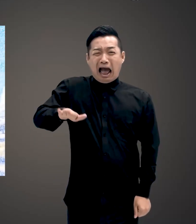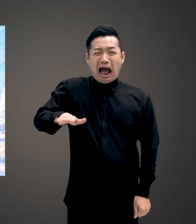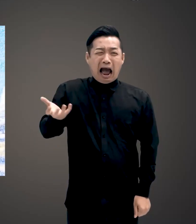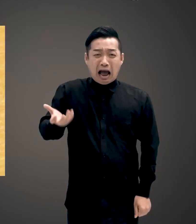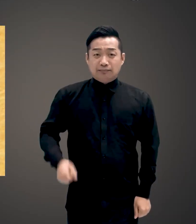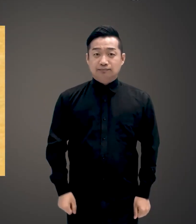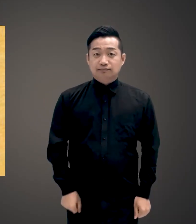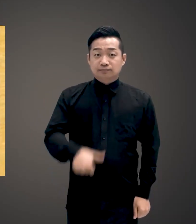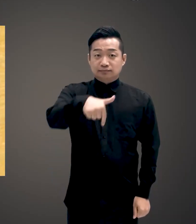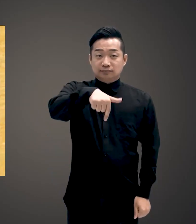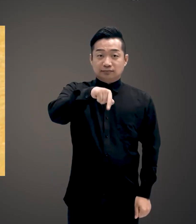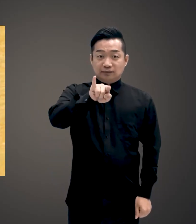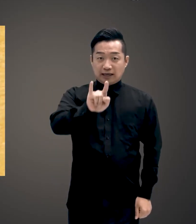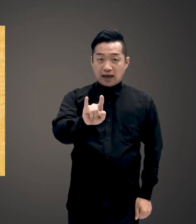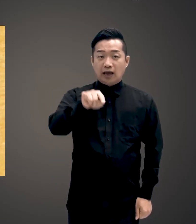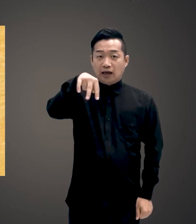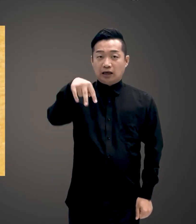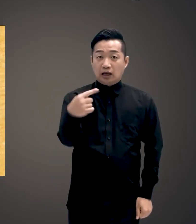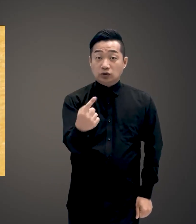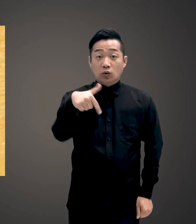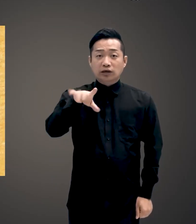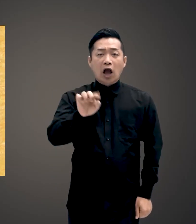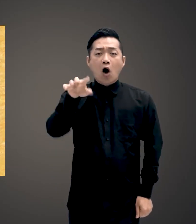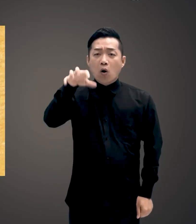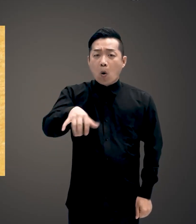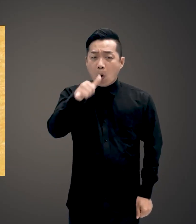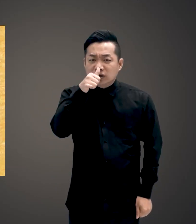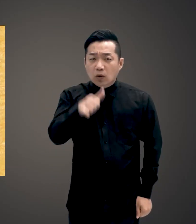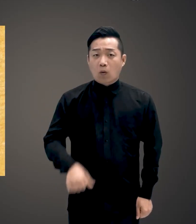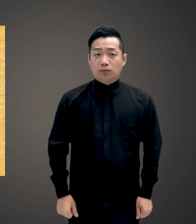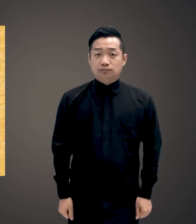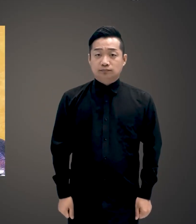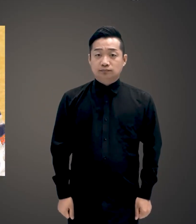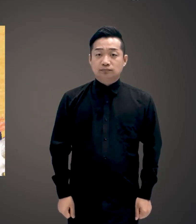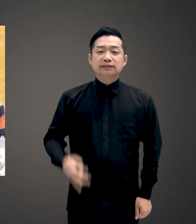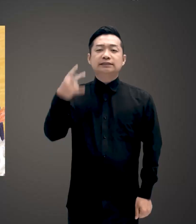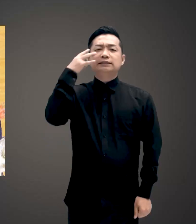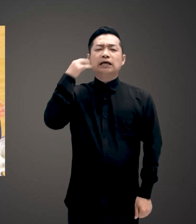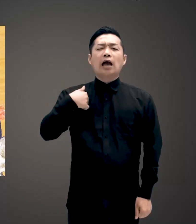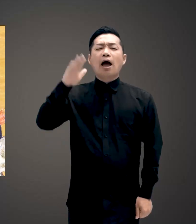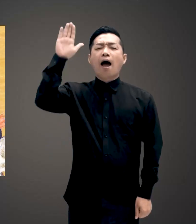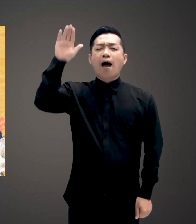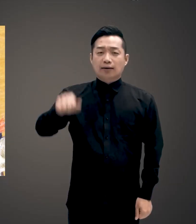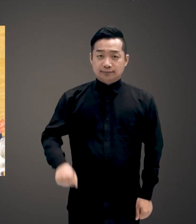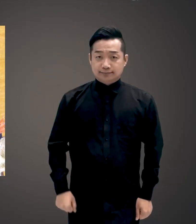발이에요. 개소갱, 어디 있어? 개소갱 장군. 네.